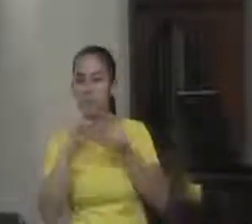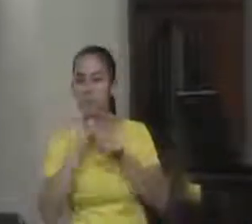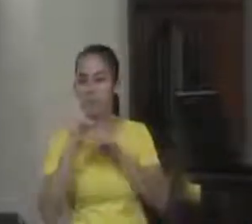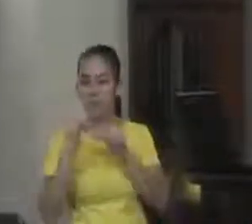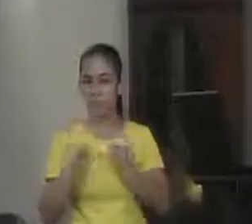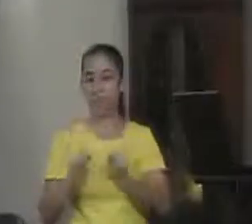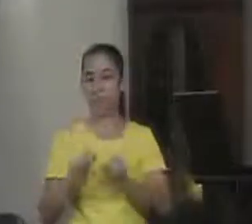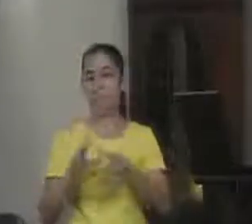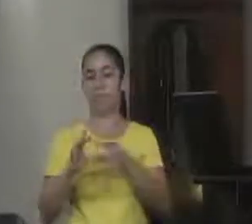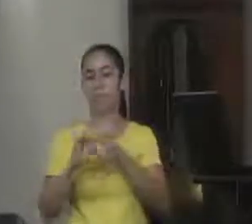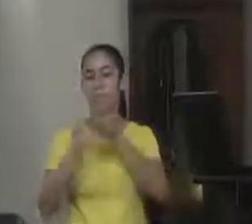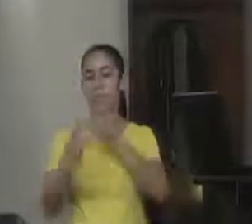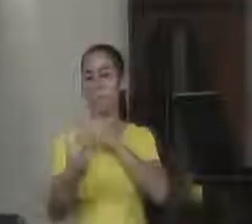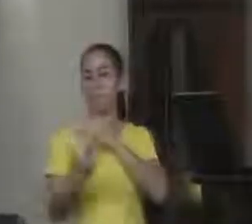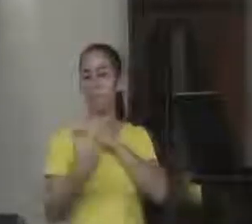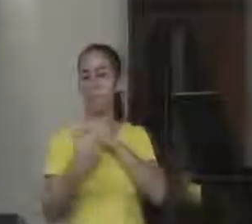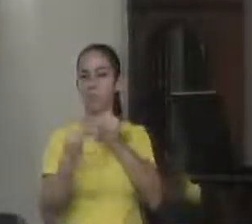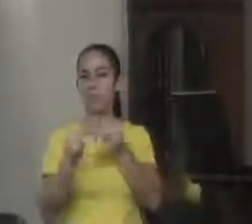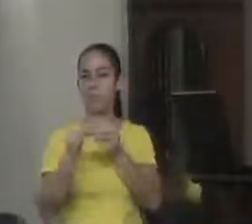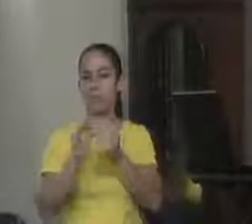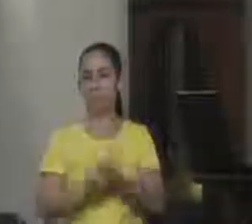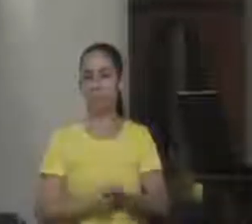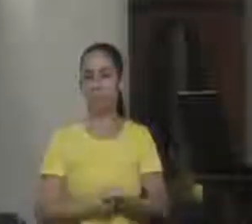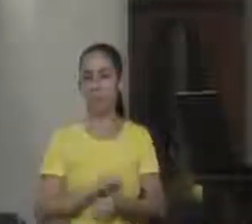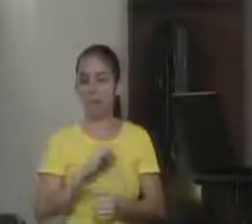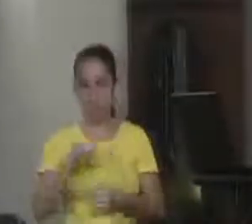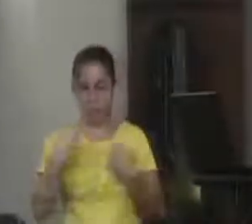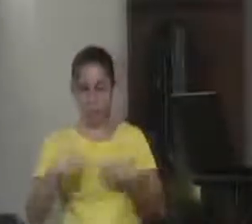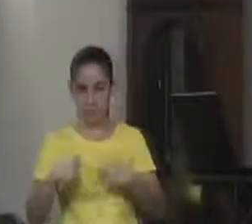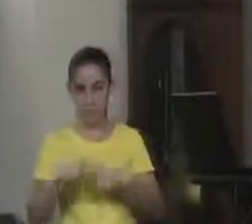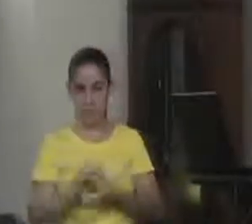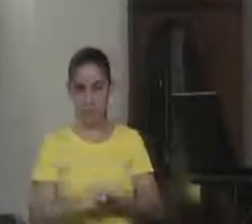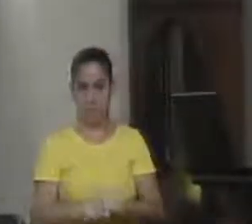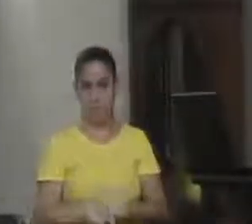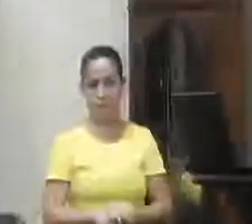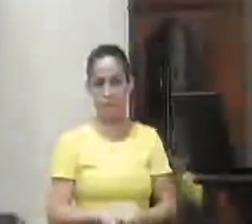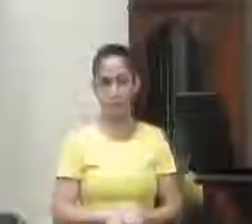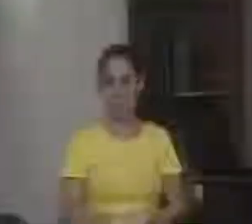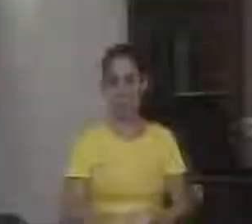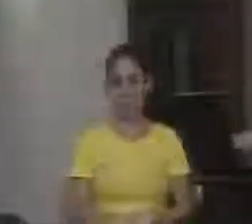para poder responder a vocês o que for preciso.